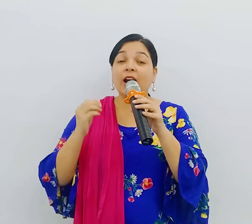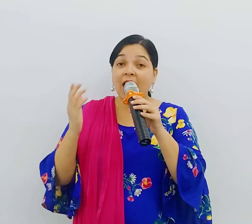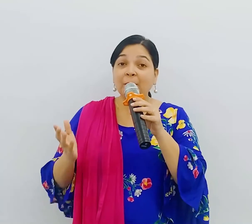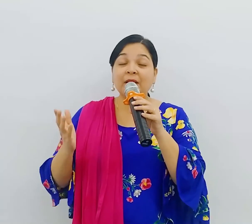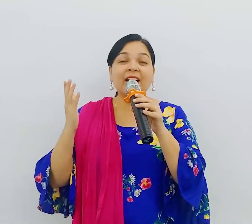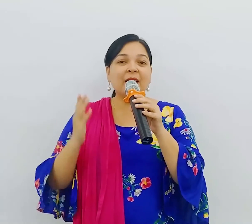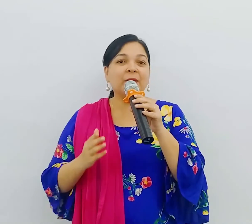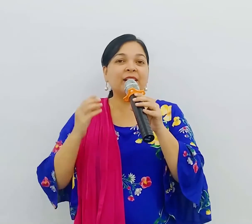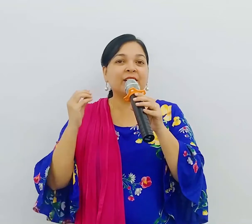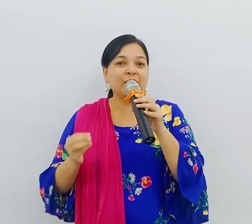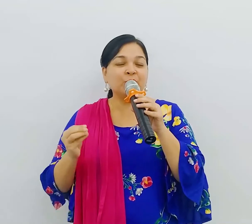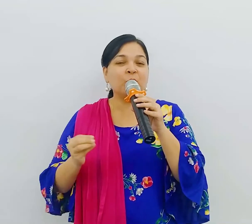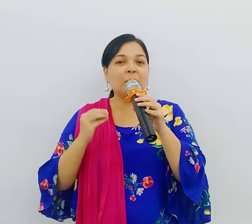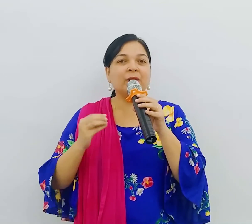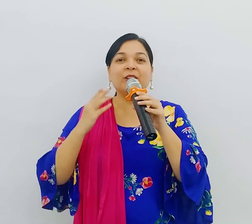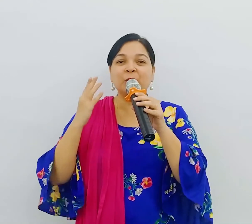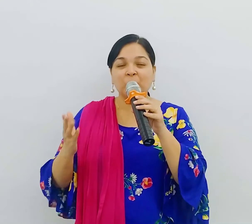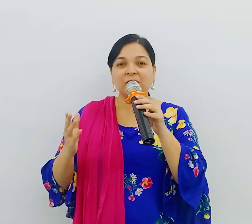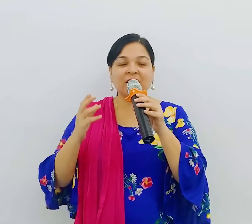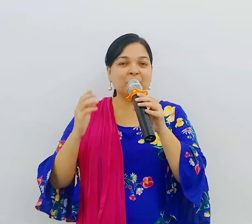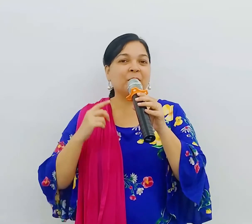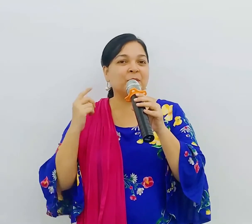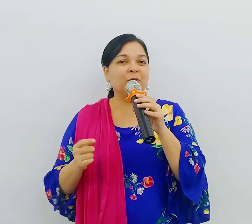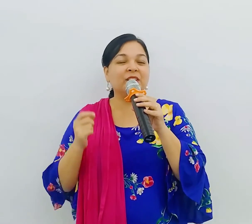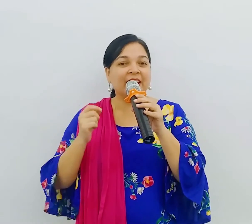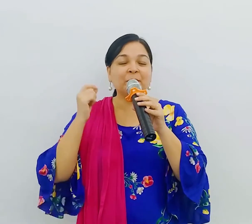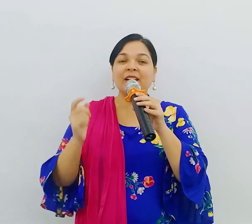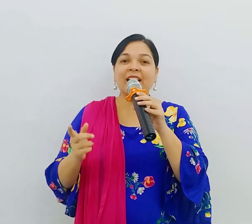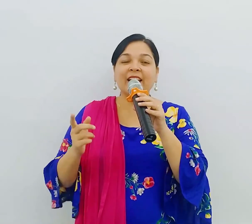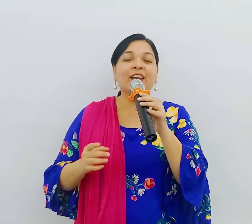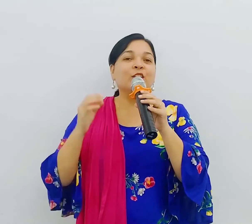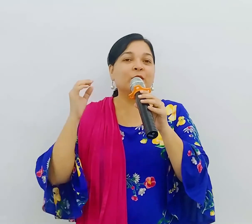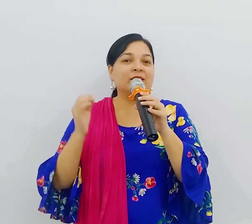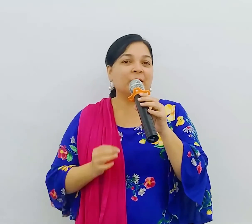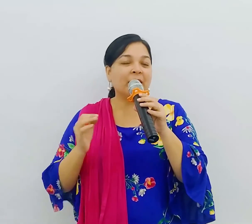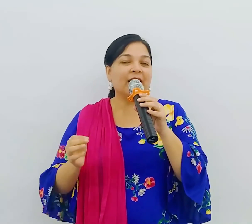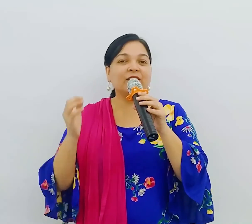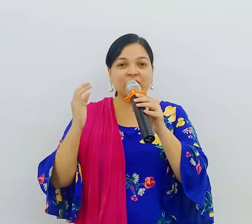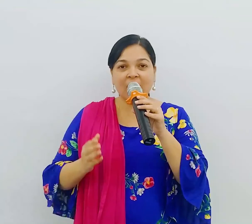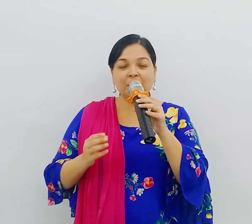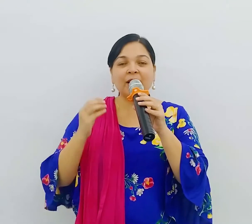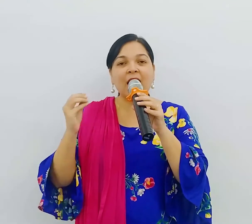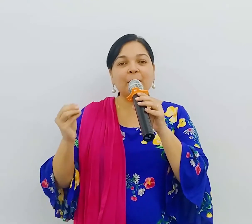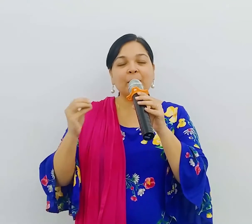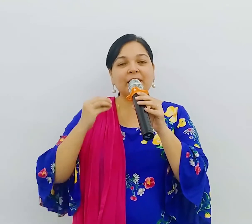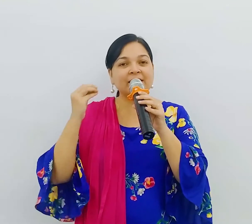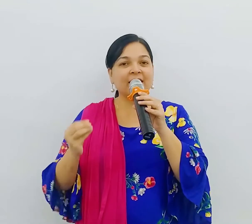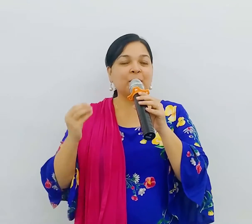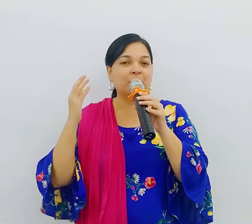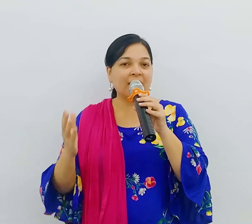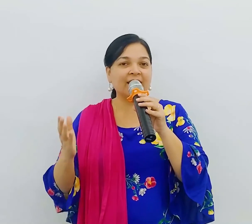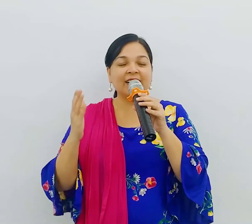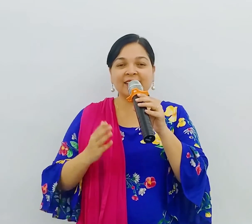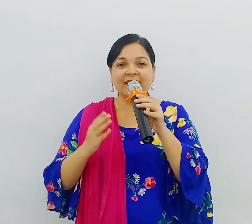দেখছো আর এখনও তোমরা তোমাদের প্রভুকে, যিশুকে বন্ধু আর প্রভু না করে থাকো, তাহলে এই সময় যেখানে